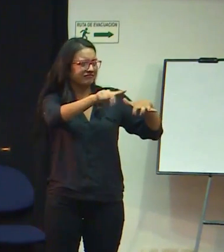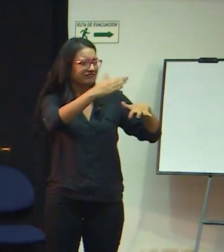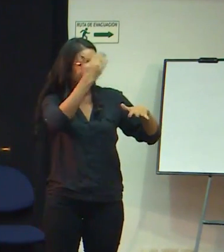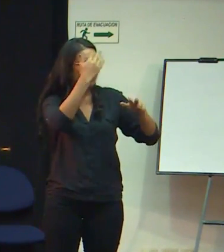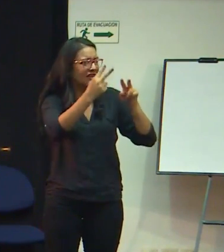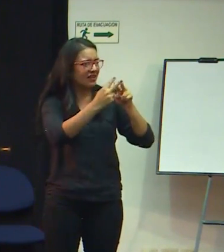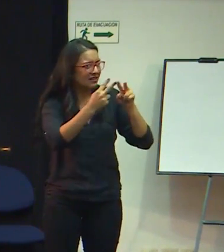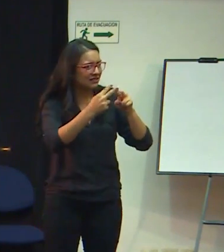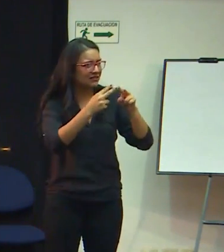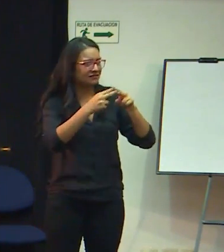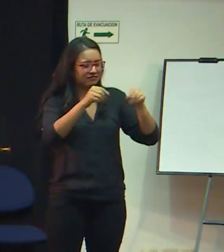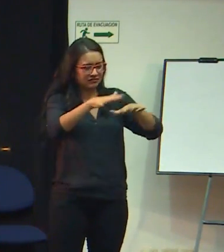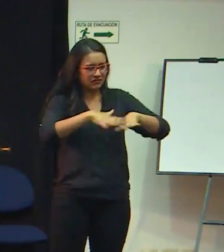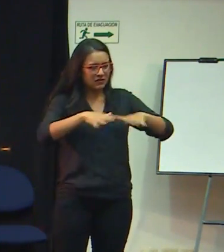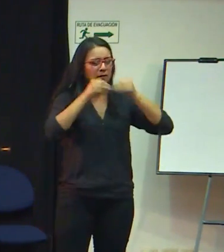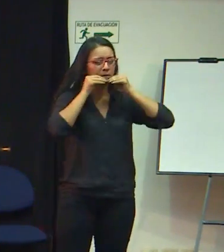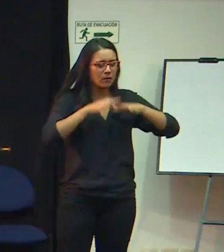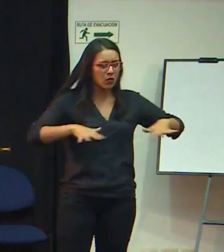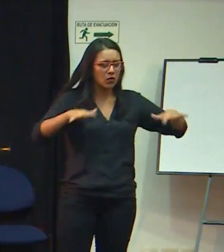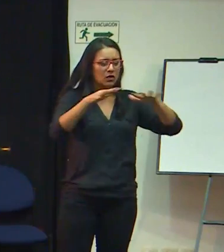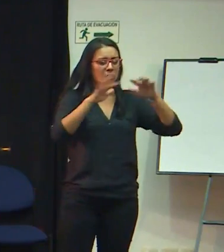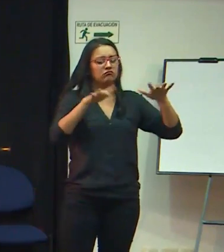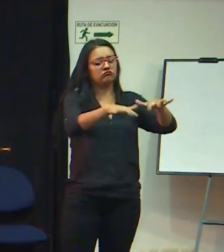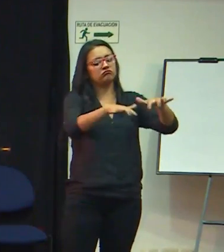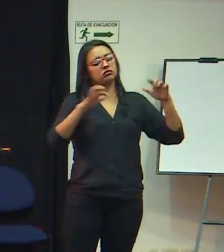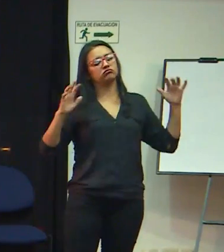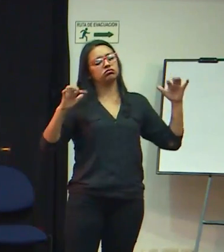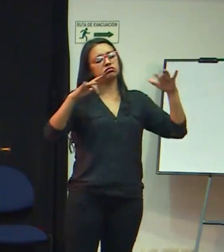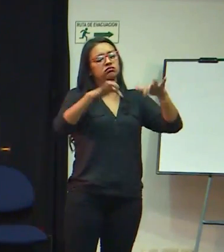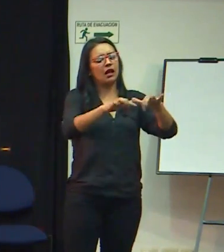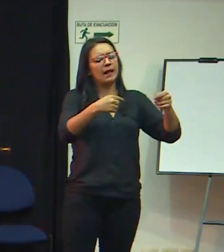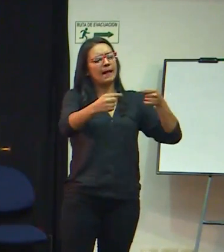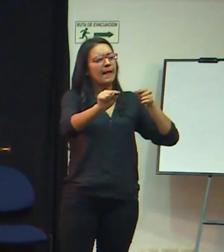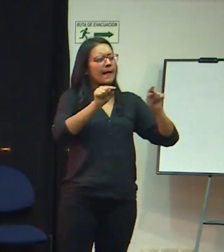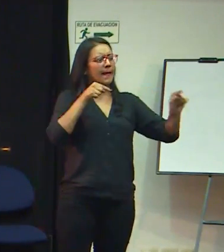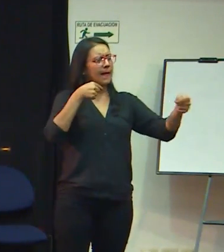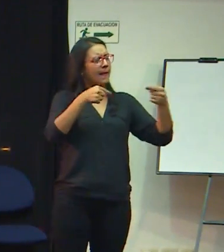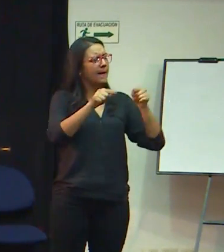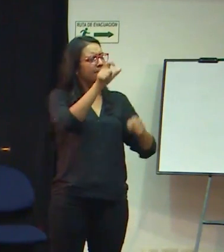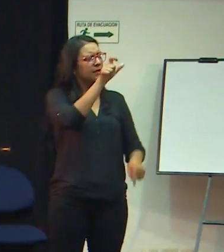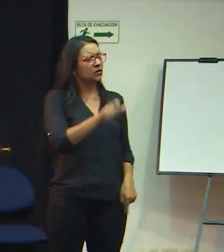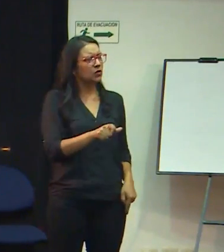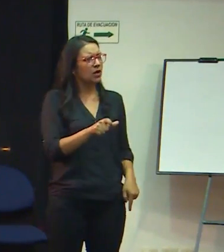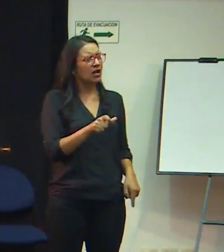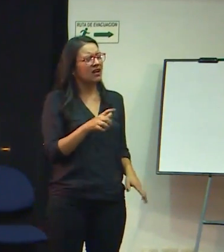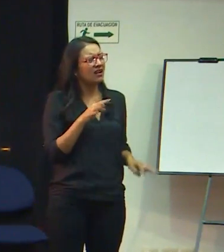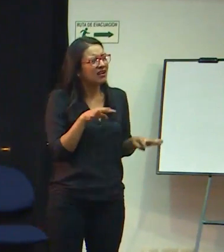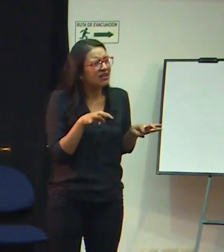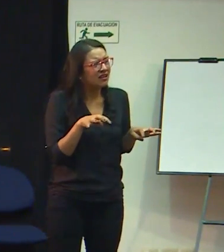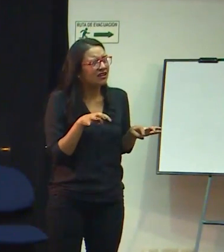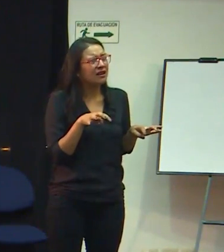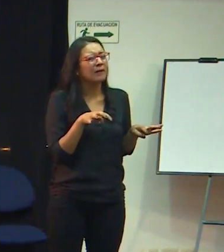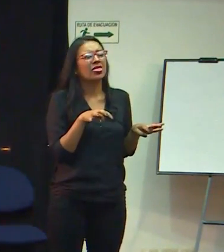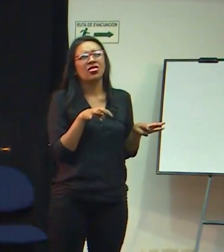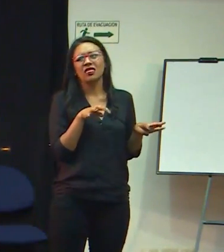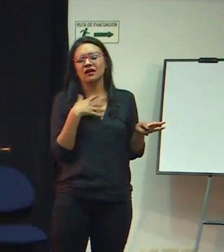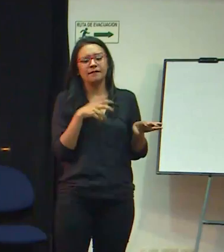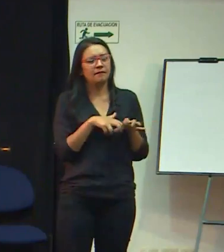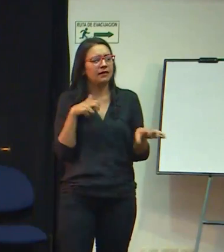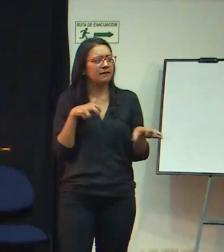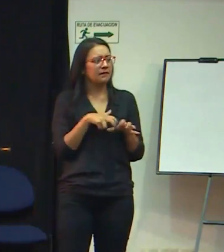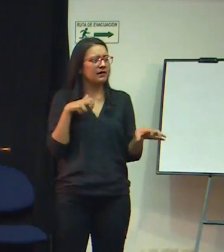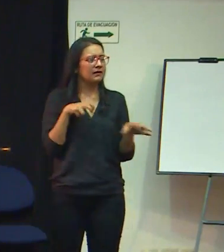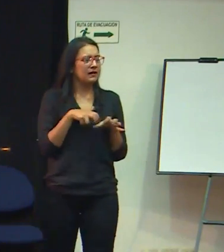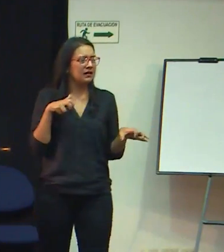es en plaza pública y con ciertas discusiones que muchas veces nos damos cuenta que la gente se va porque en realidad siempre están